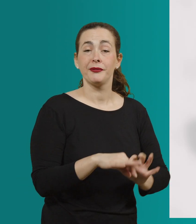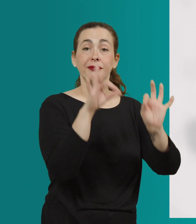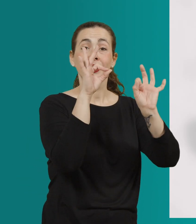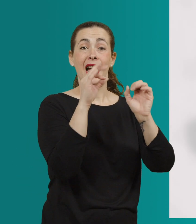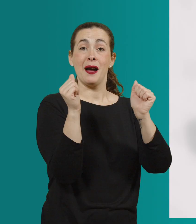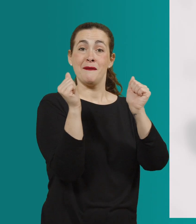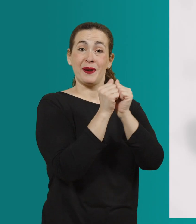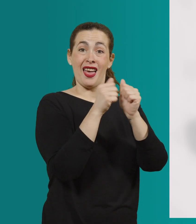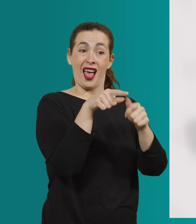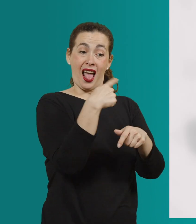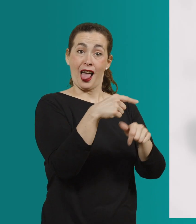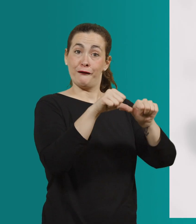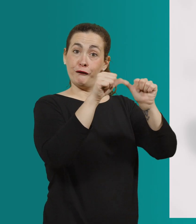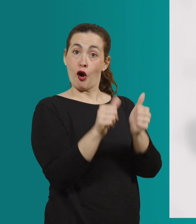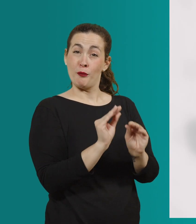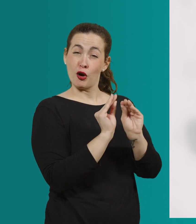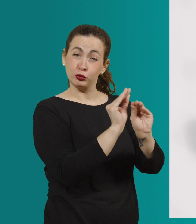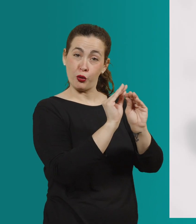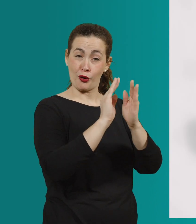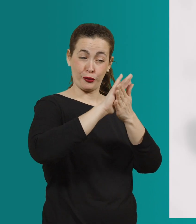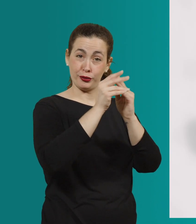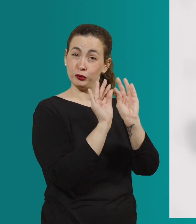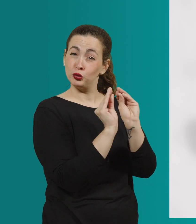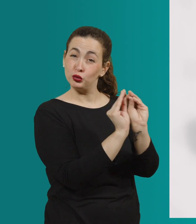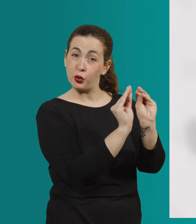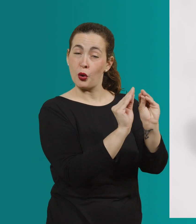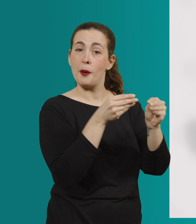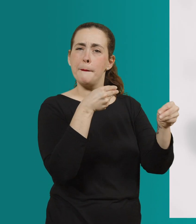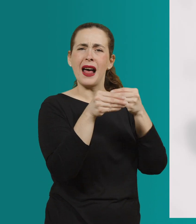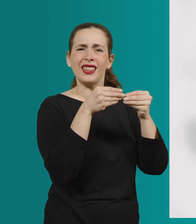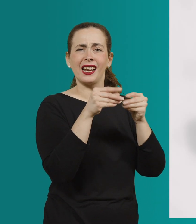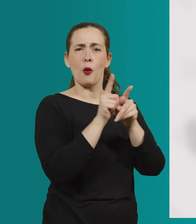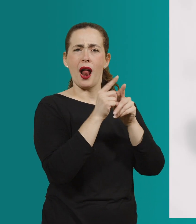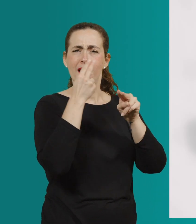En ser pedres amb una forma, acabat i material peculiars, cridaven l'atenció.